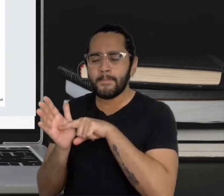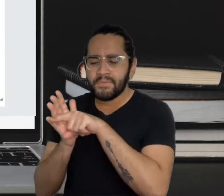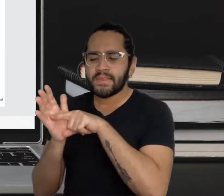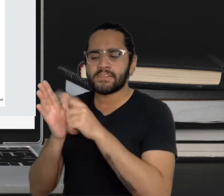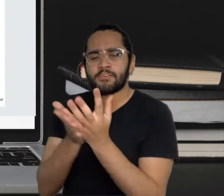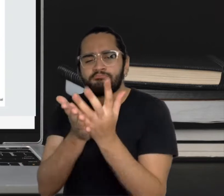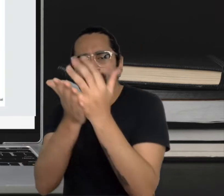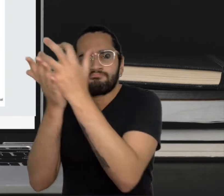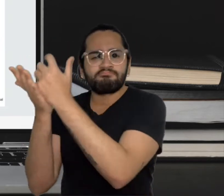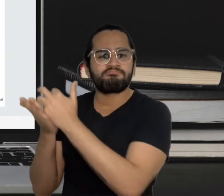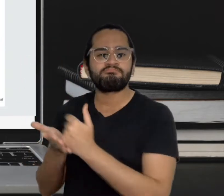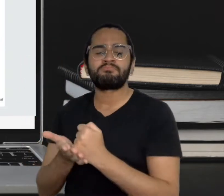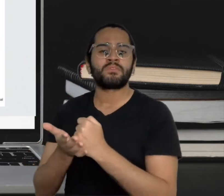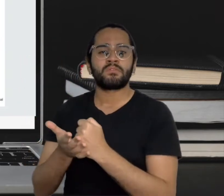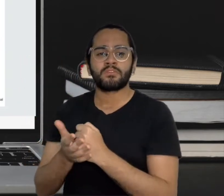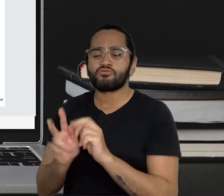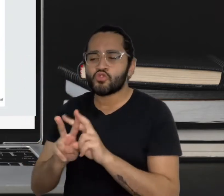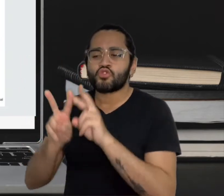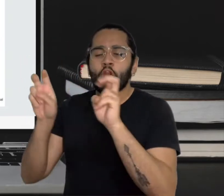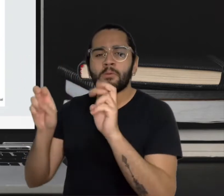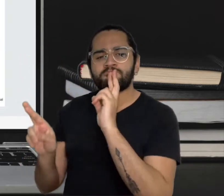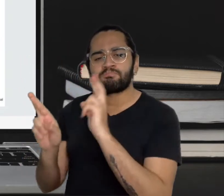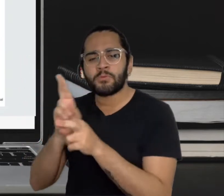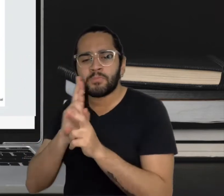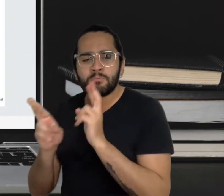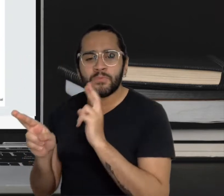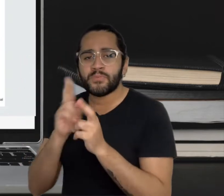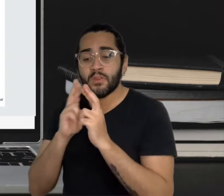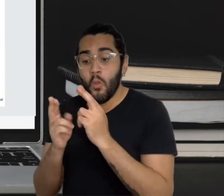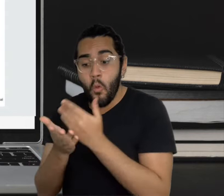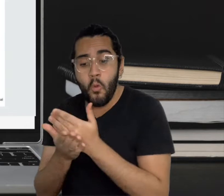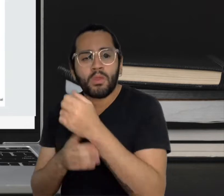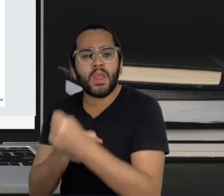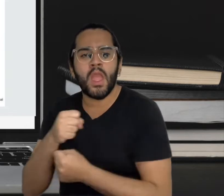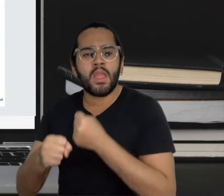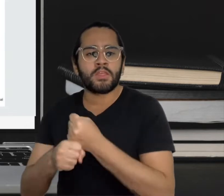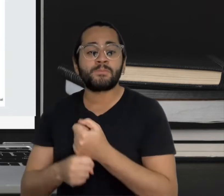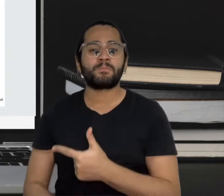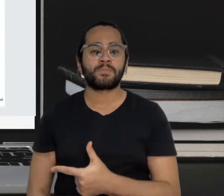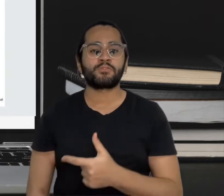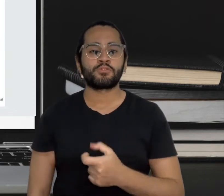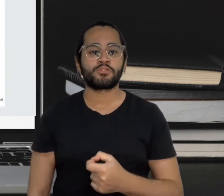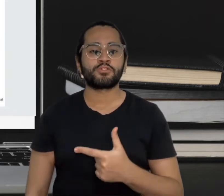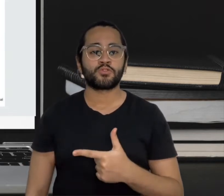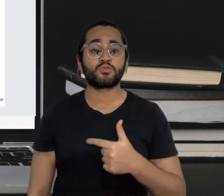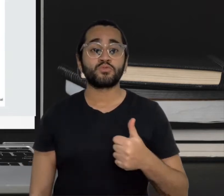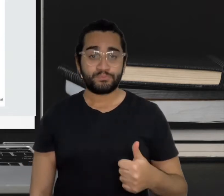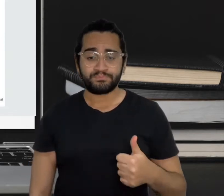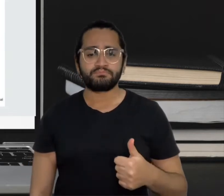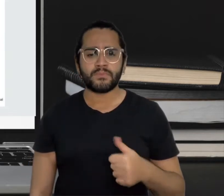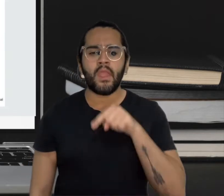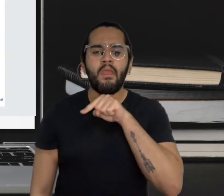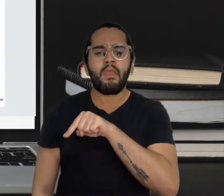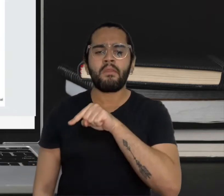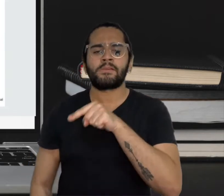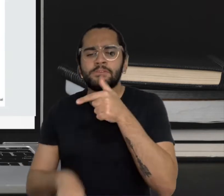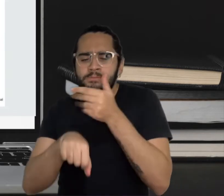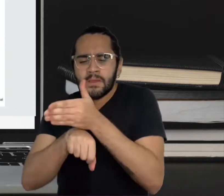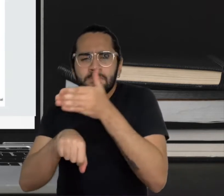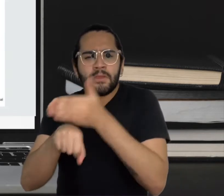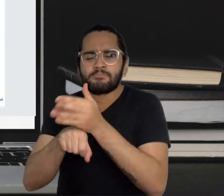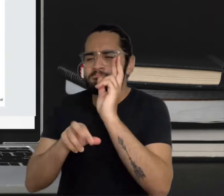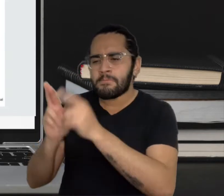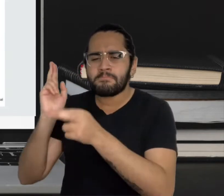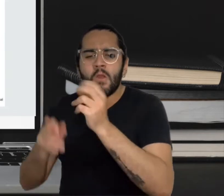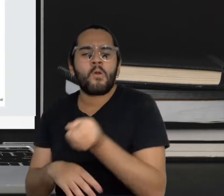à sondagem e coleta desses requisitos básicos para o glossário, nosso questionário aplicado online foi feito em 2021 e teve